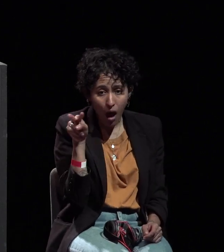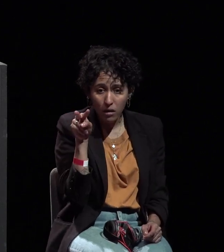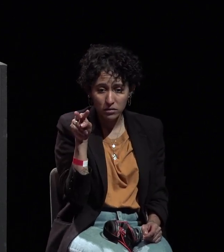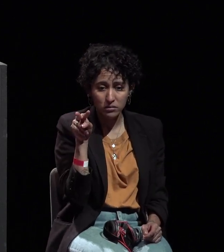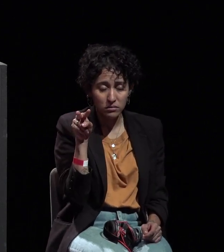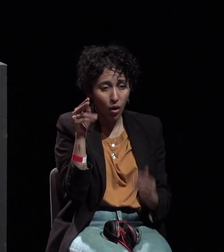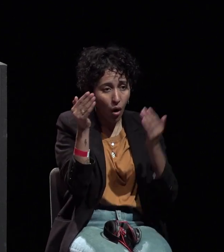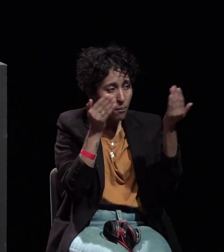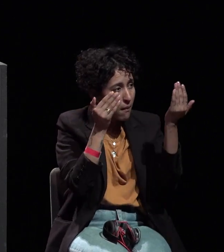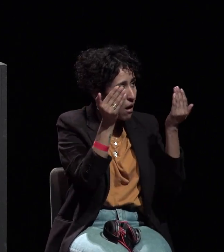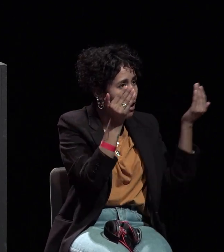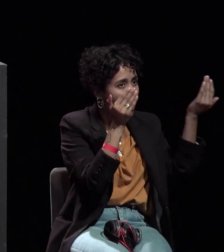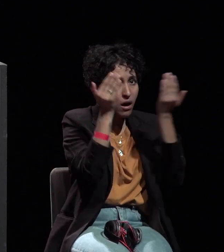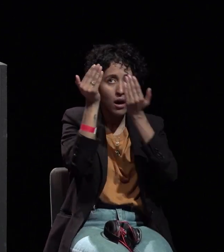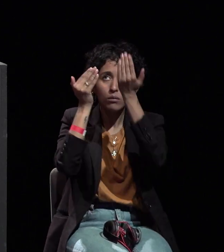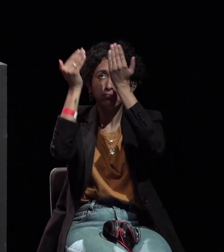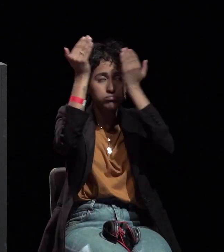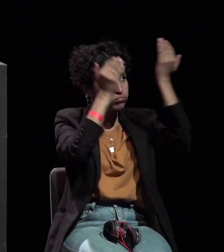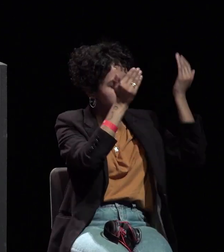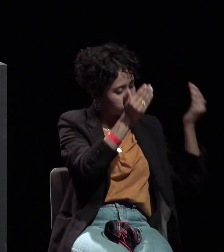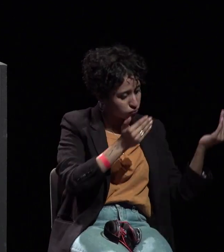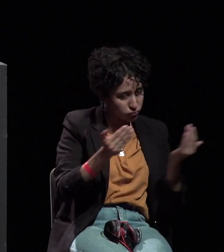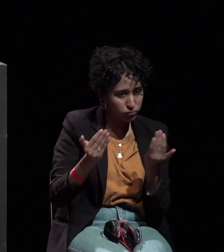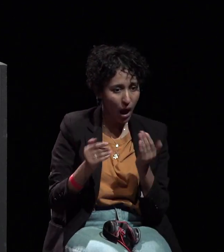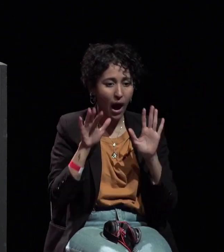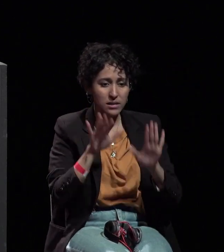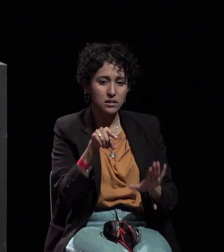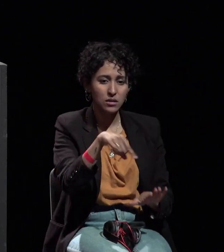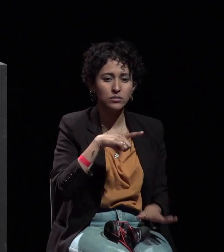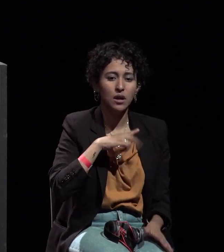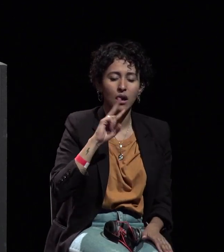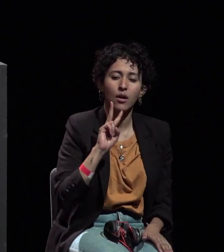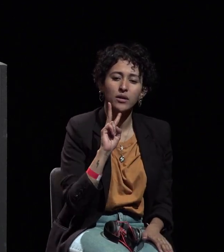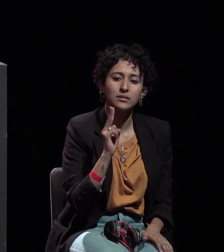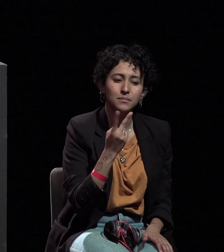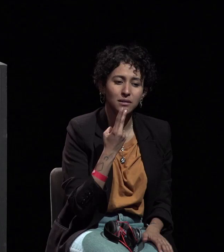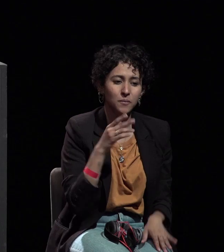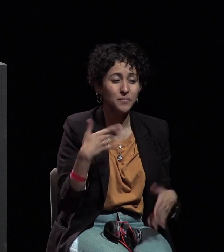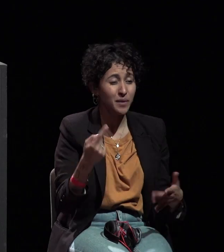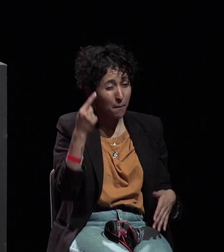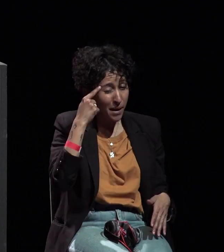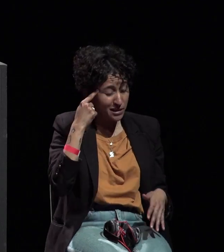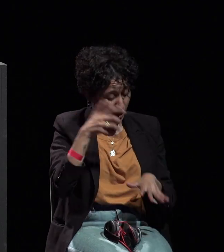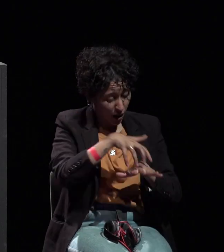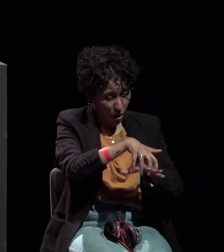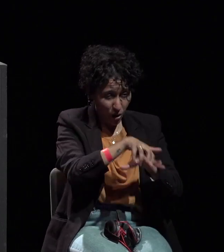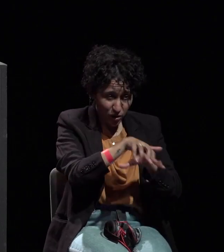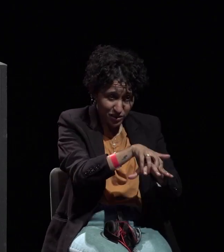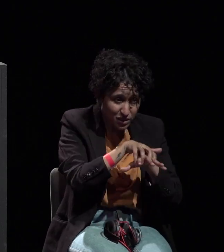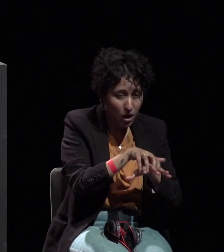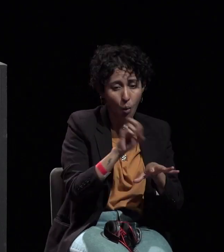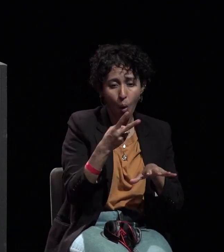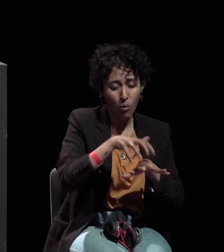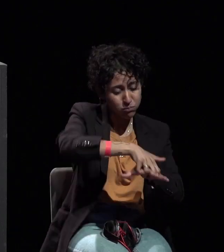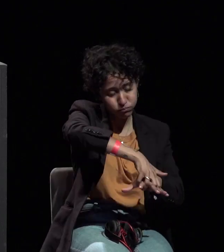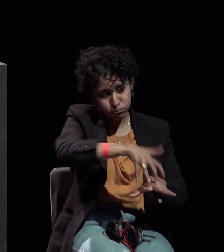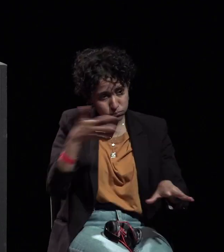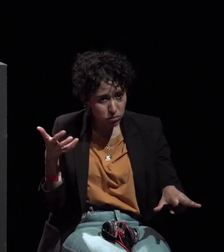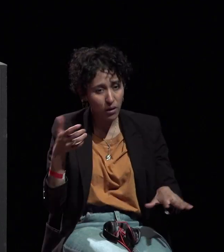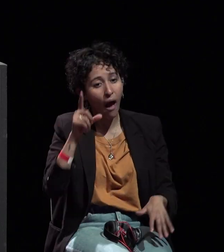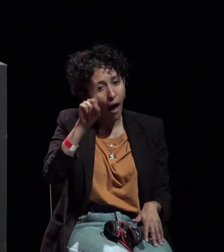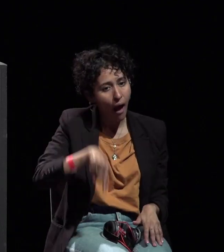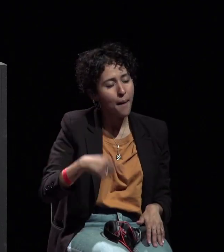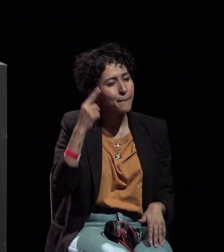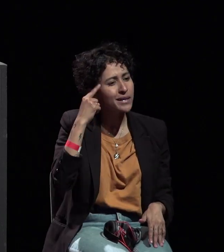imagens, que eu tenho essa noção de reconhecimento. Portanto, pensar colonização, pensar descolonização não é apenas